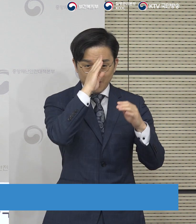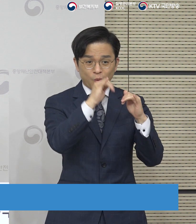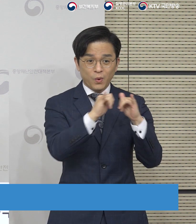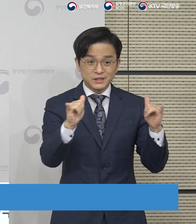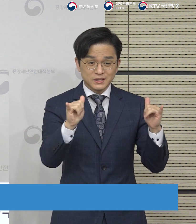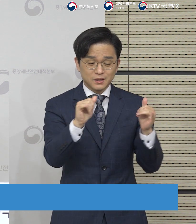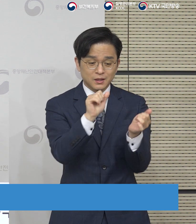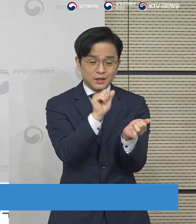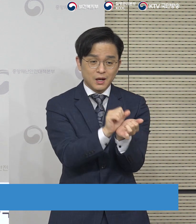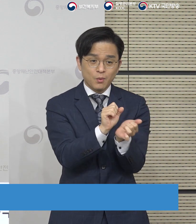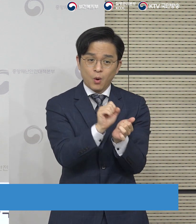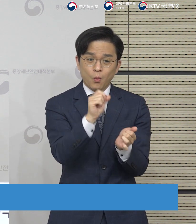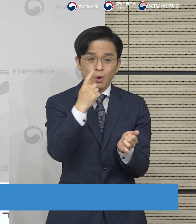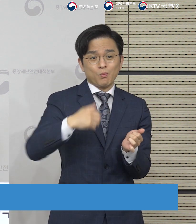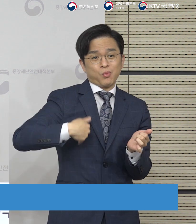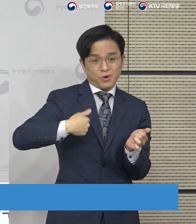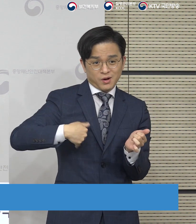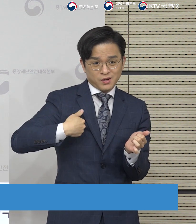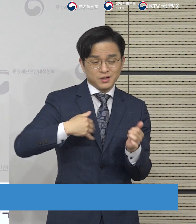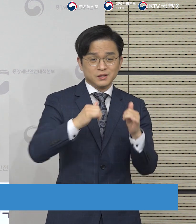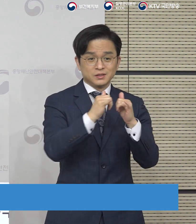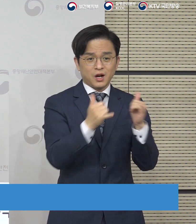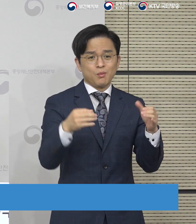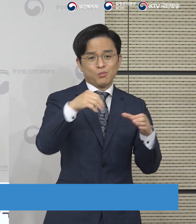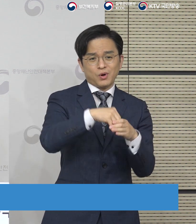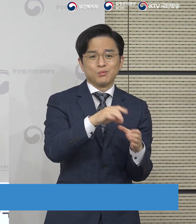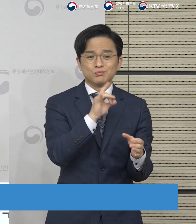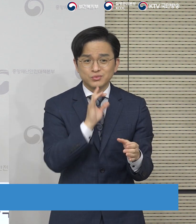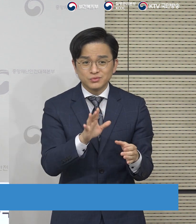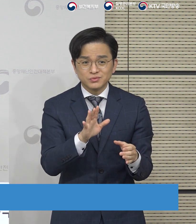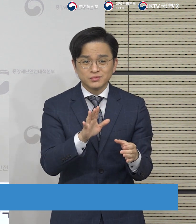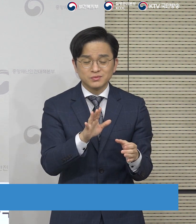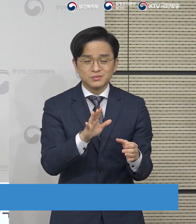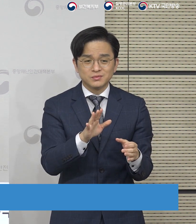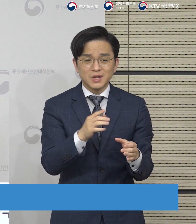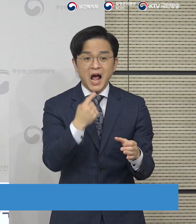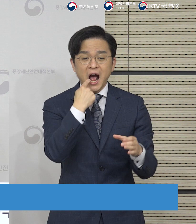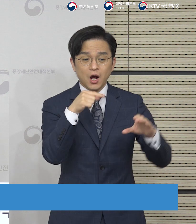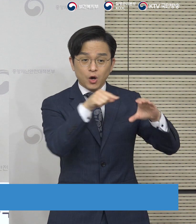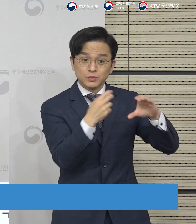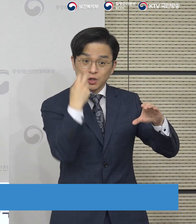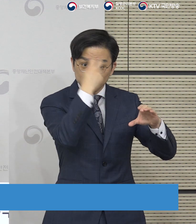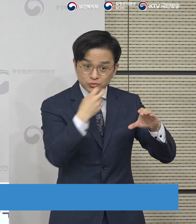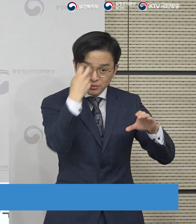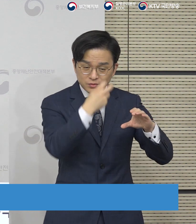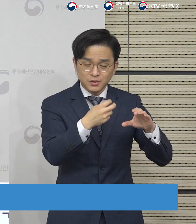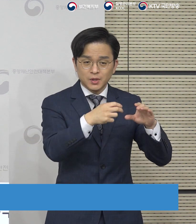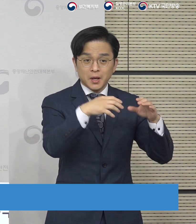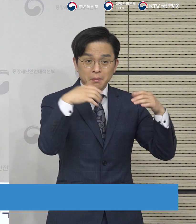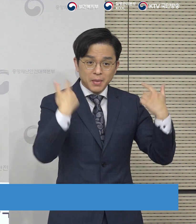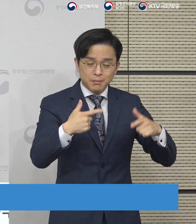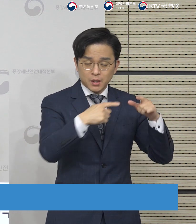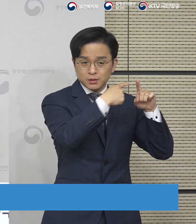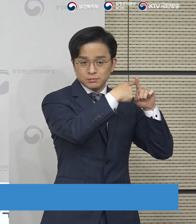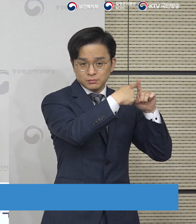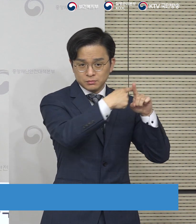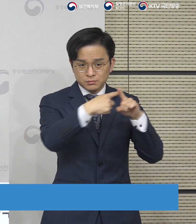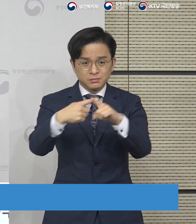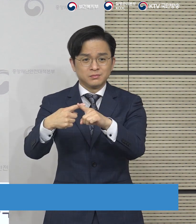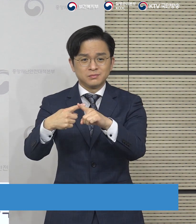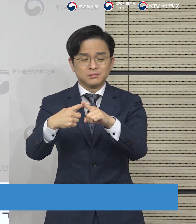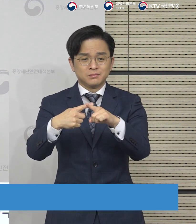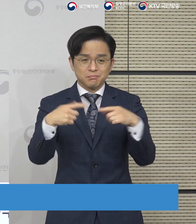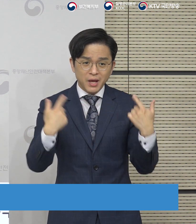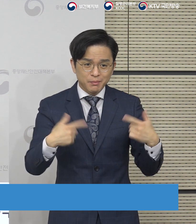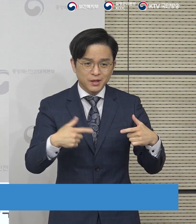불과하며 의사의 의심에 따라 진단 검사를 수행할 수 있다는 것은 변함이 없음을 누차 설명드린